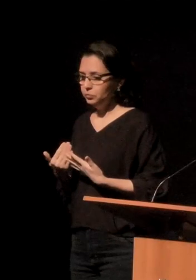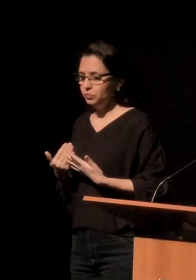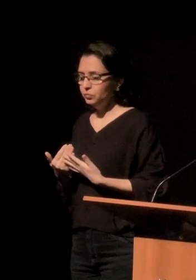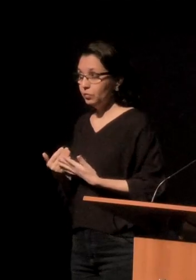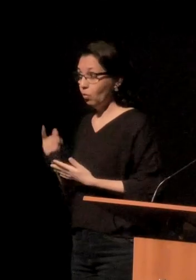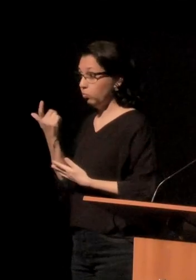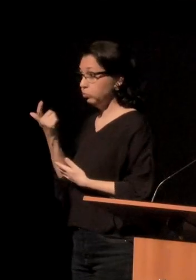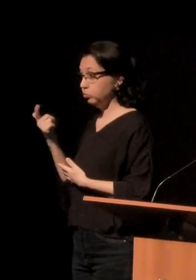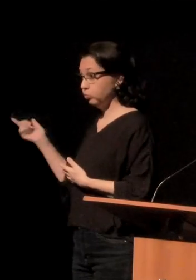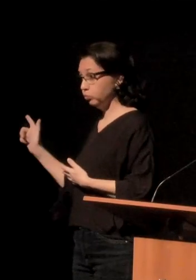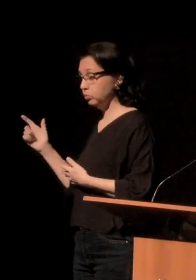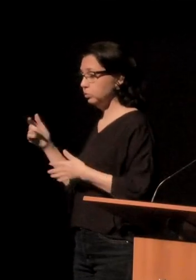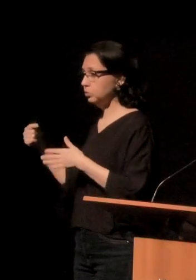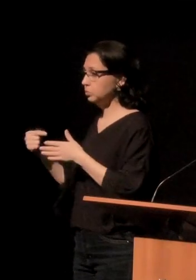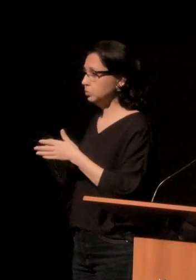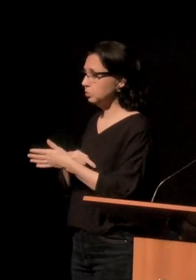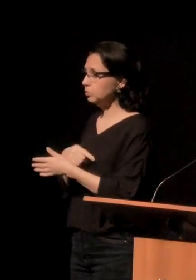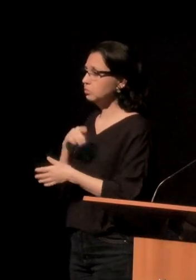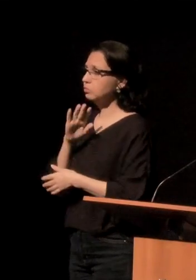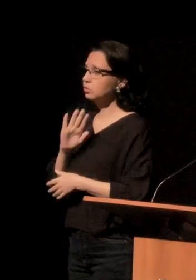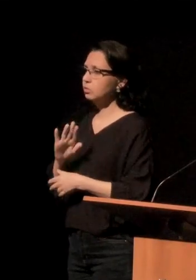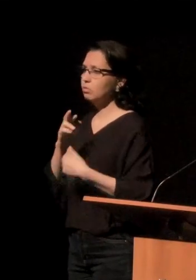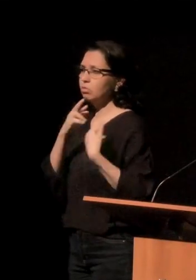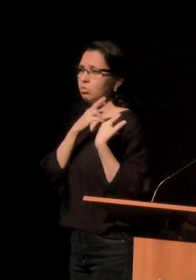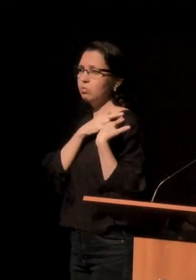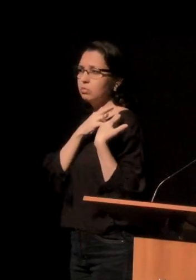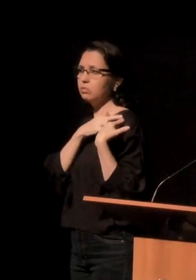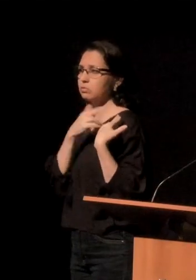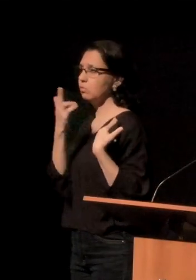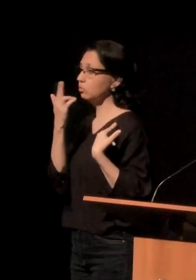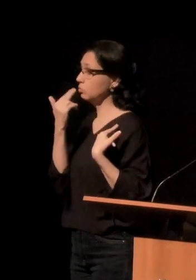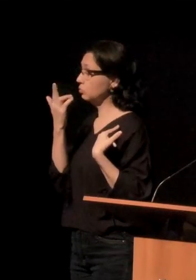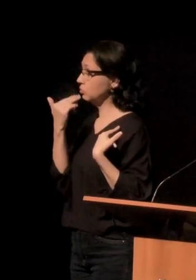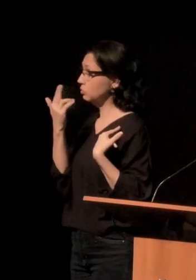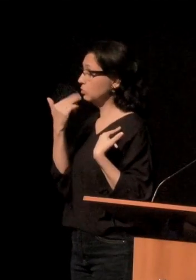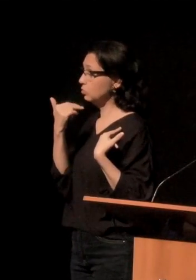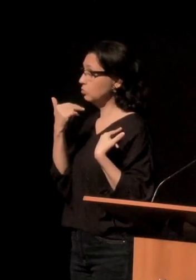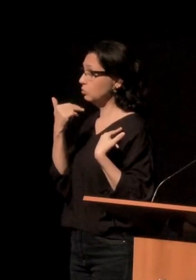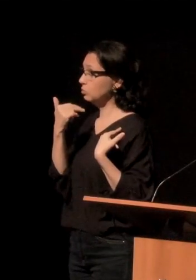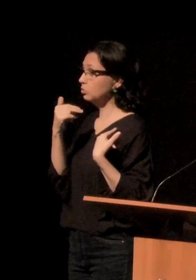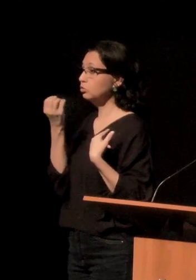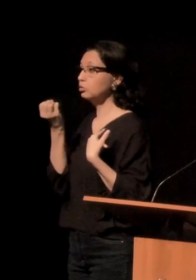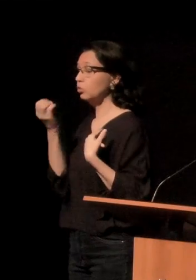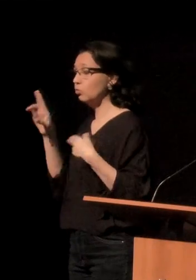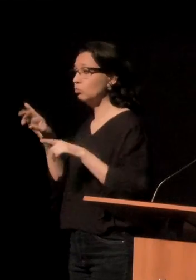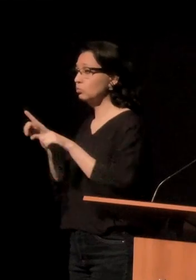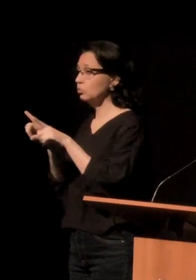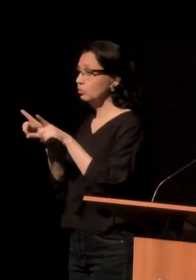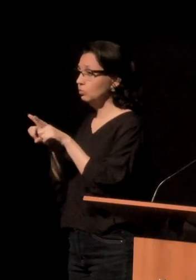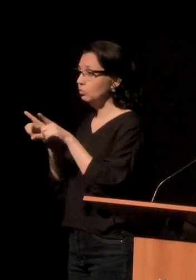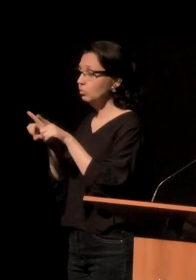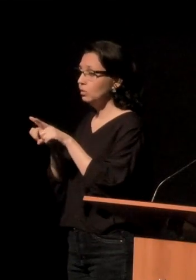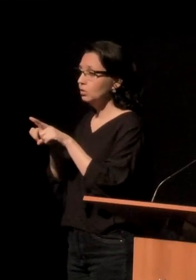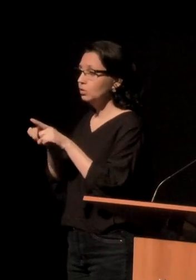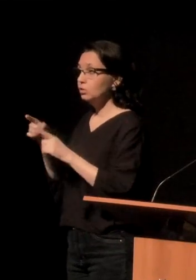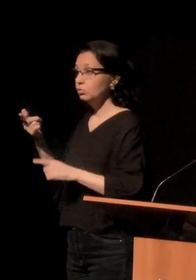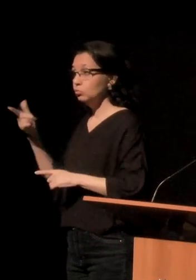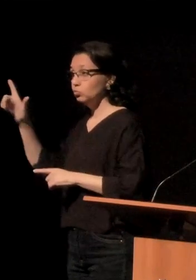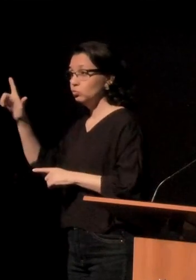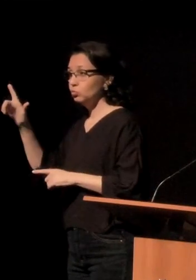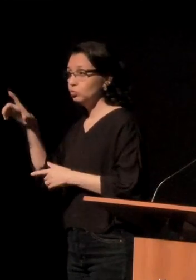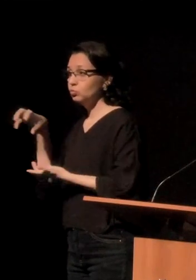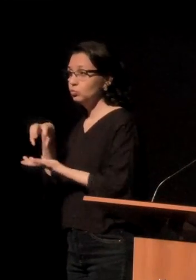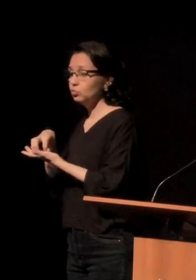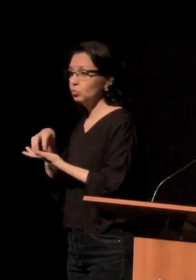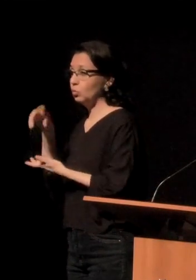da educação ou é atribuição específica da nutricionista pode e deve é para o